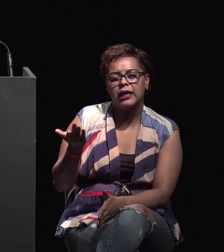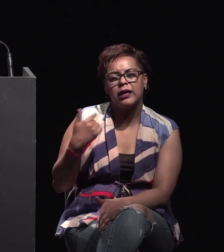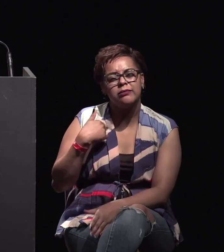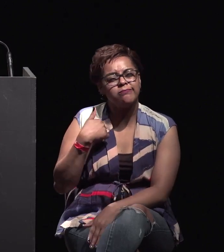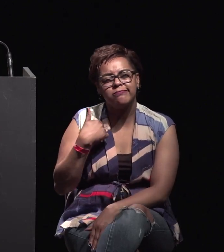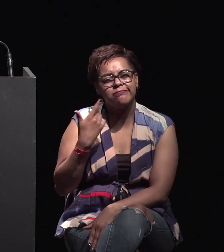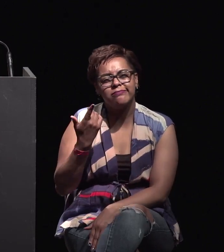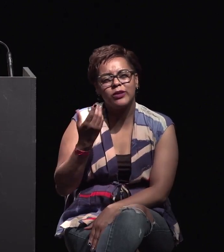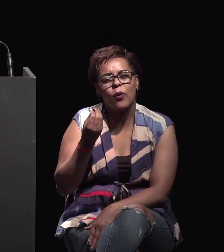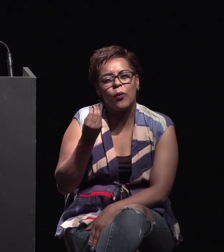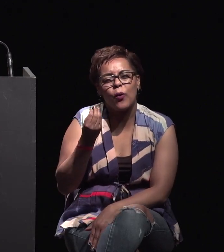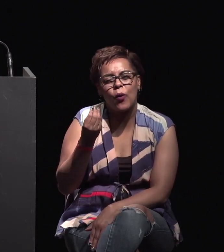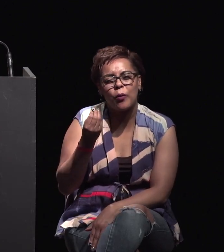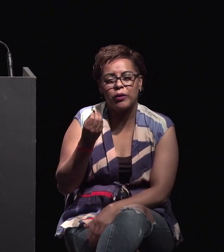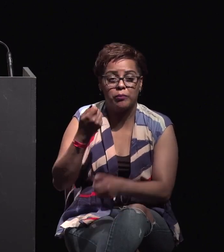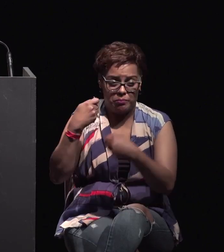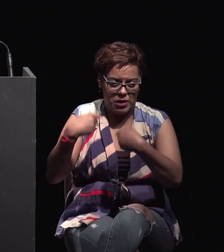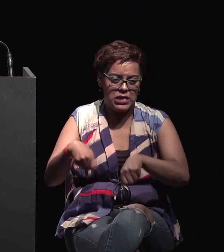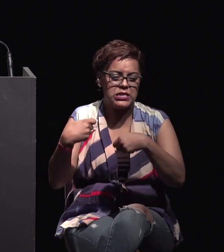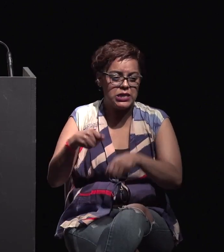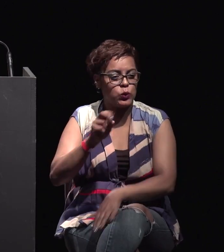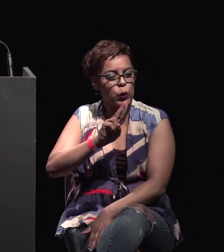de nominar